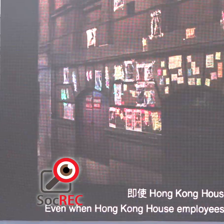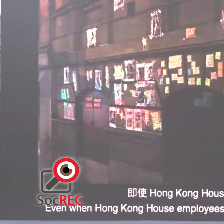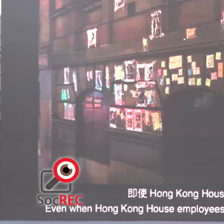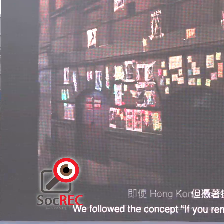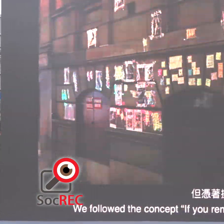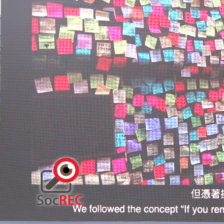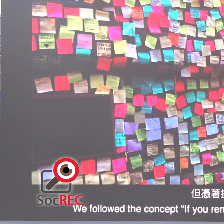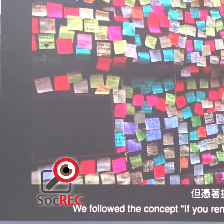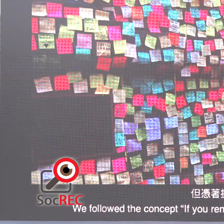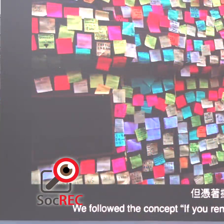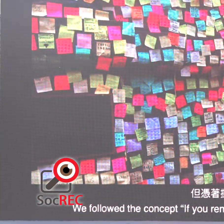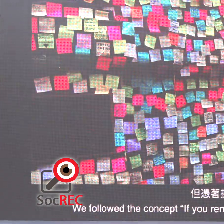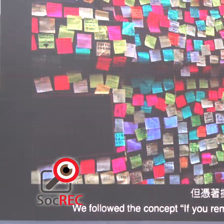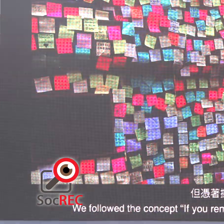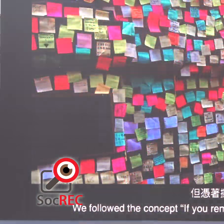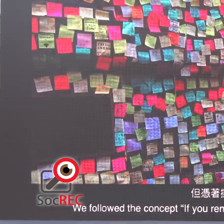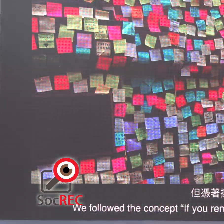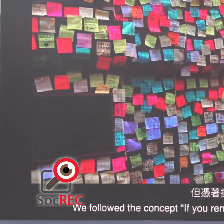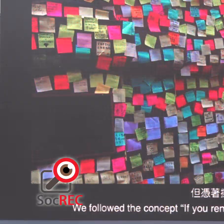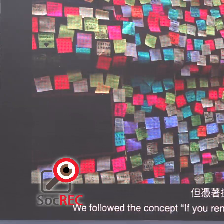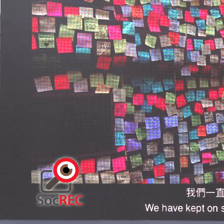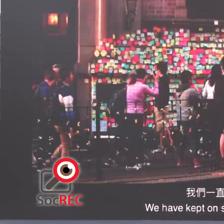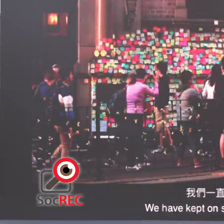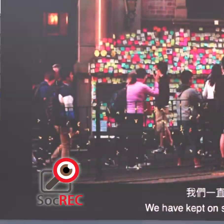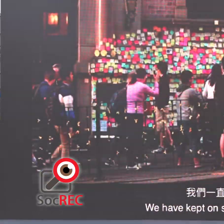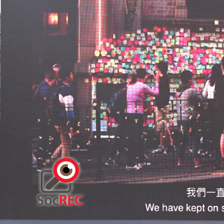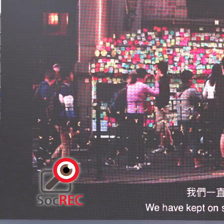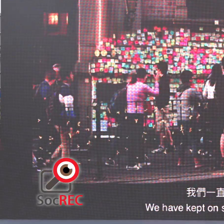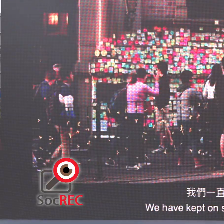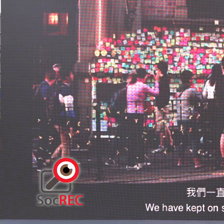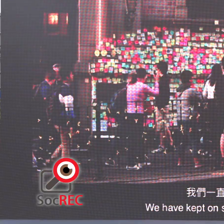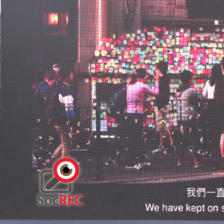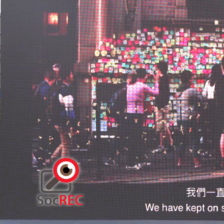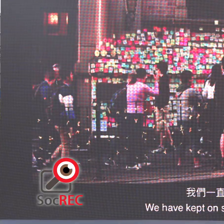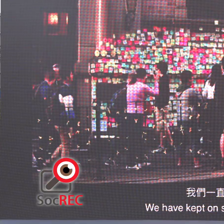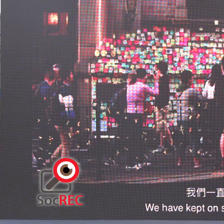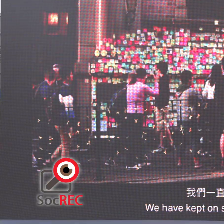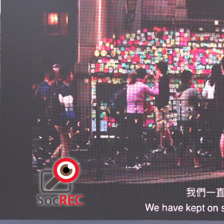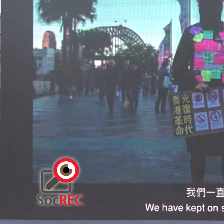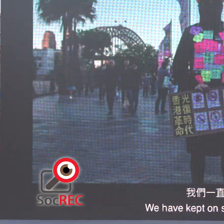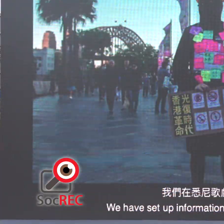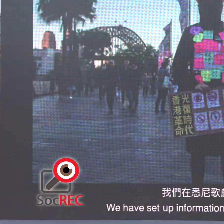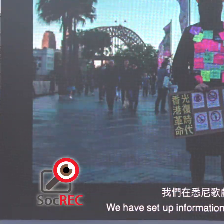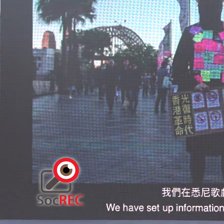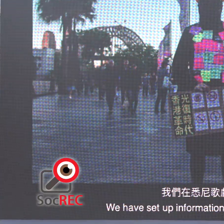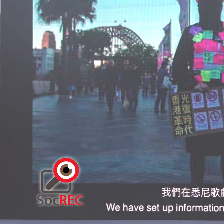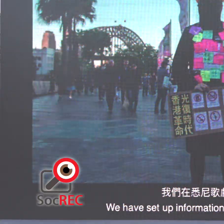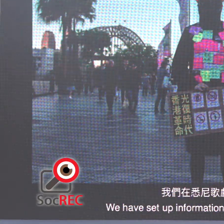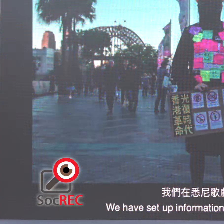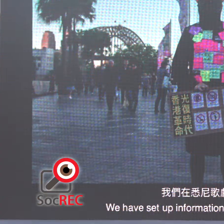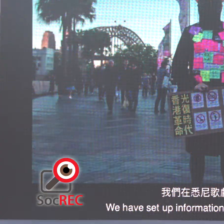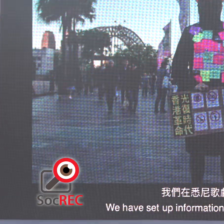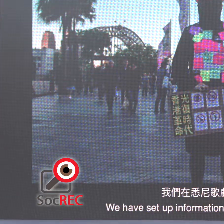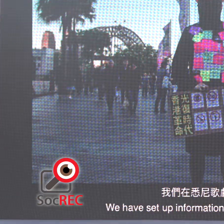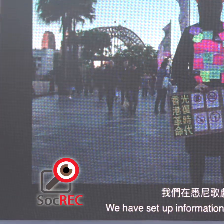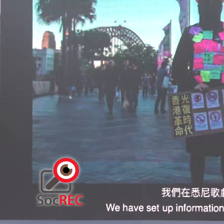牆，但憑住 C1 鐵白嘅信念，我哋一直堅持咗好幾個月。我 哋喺悉尼